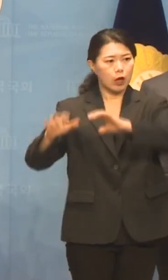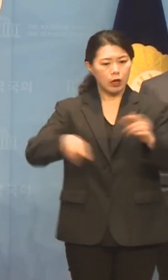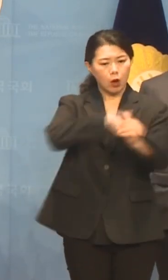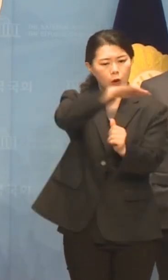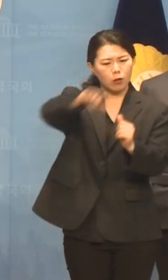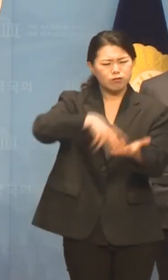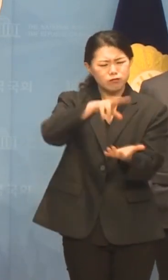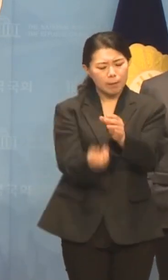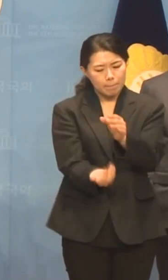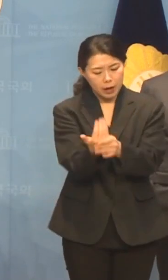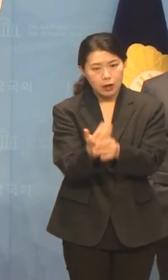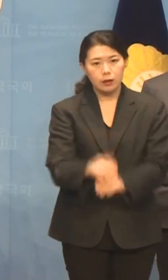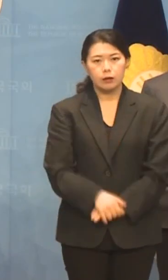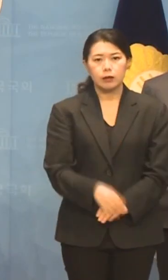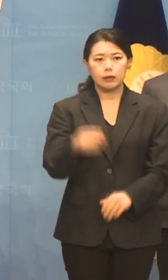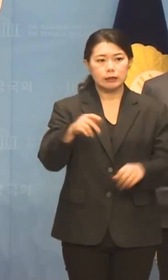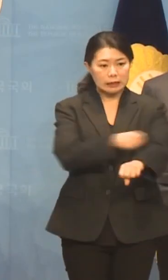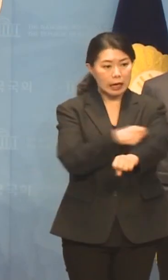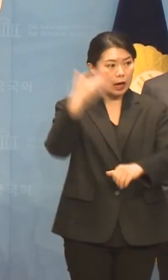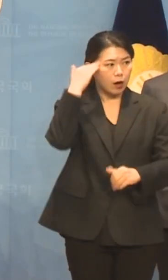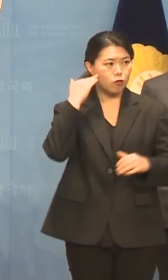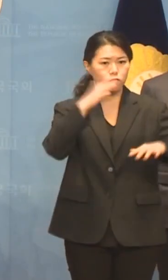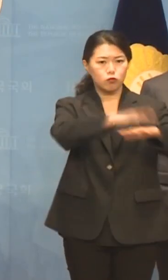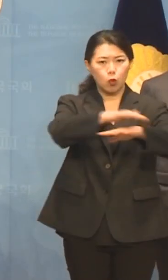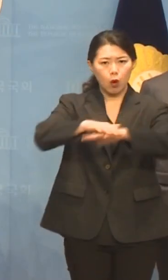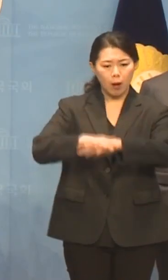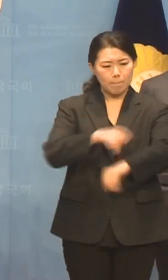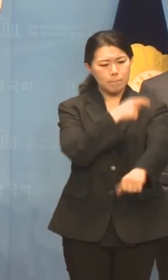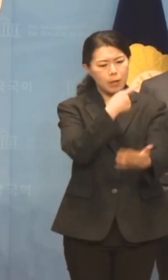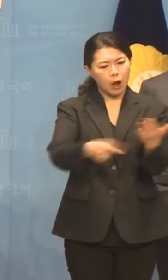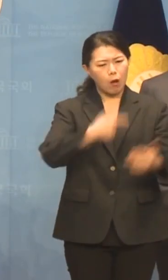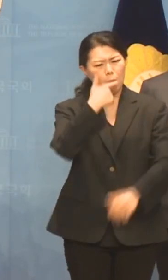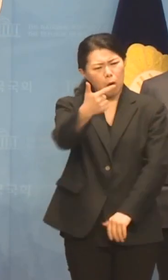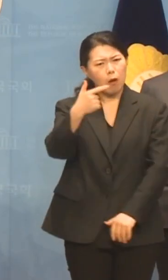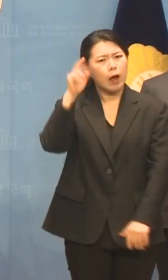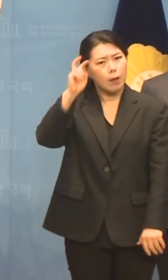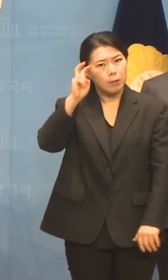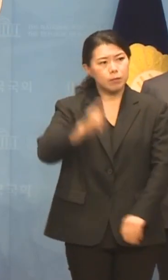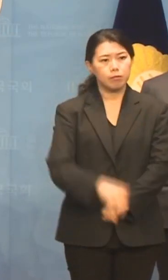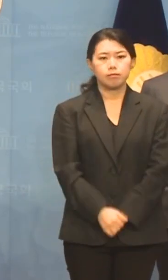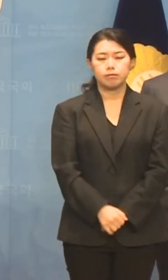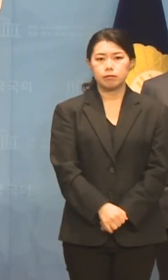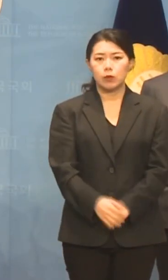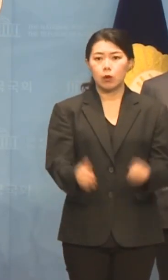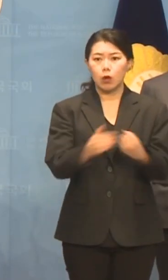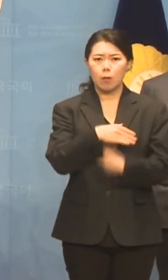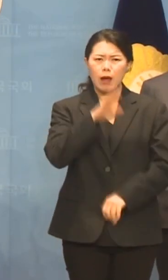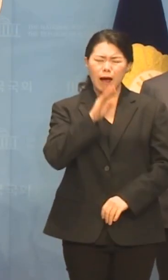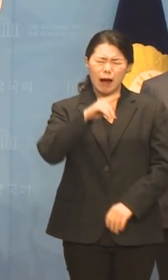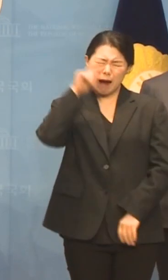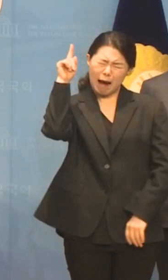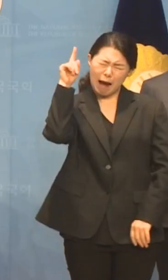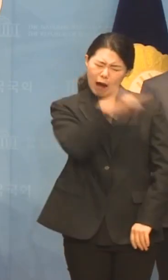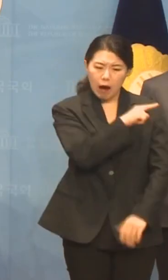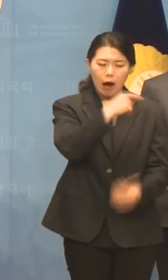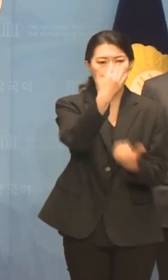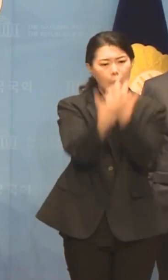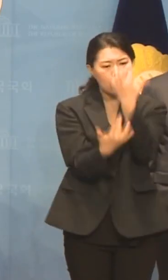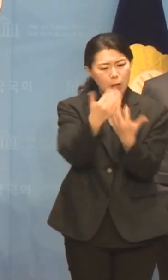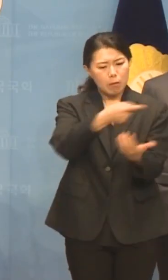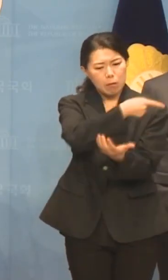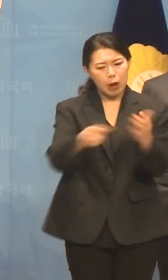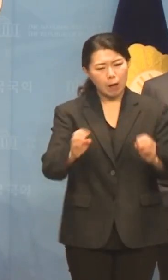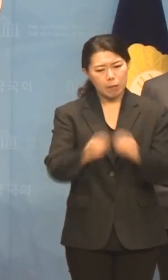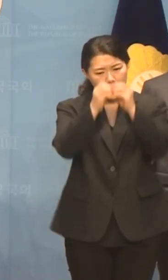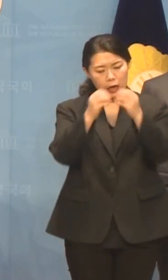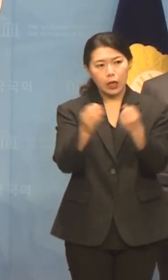있다. 특히 한국 농업의 피해가 클 것으로 예상되는 가운데 사상 최악의 산불 피해까지 겹쳐